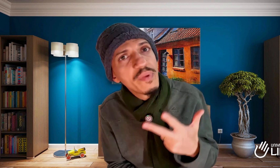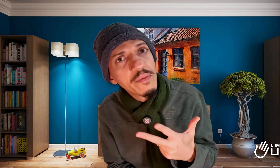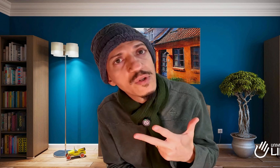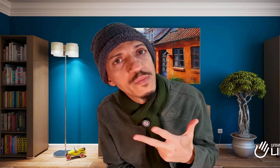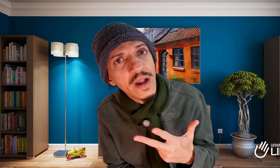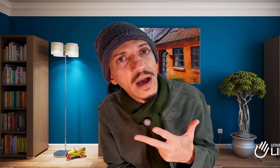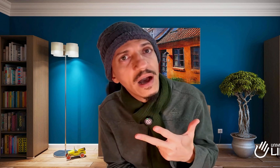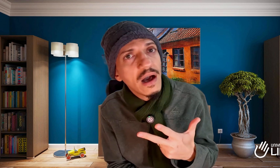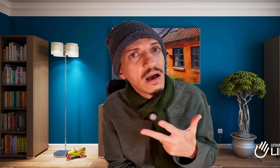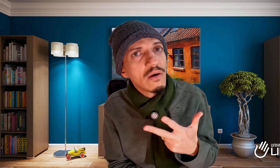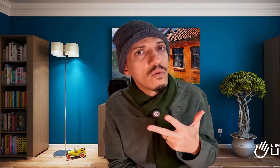subimos para